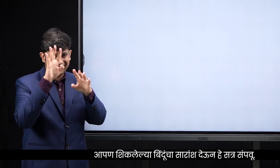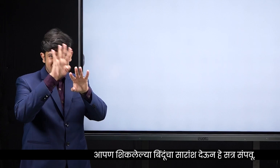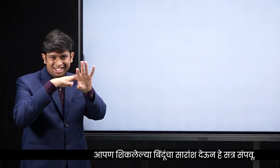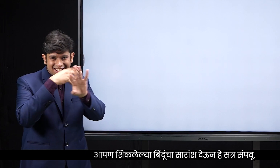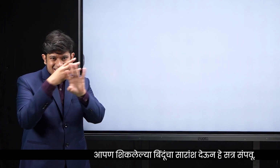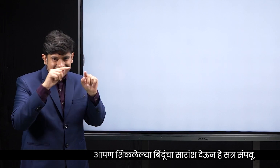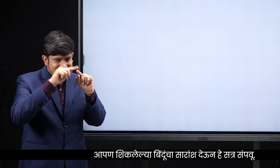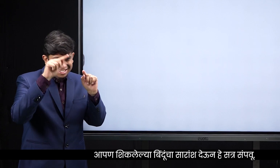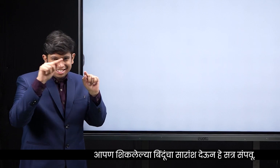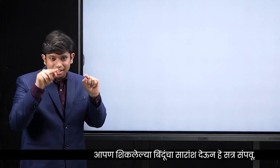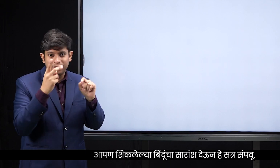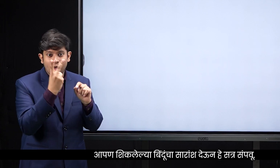संपवू.